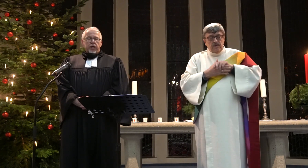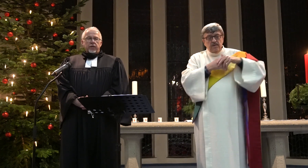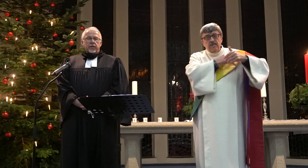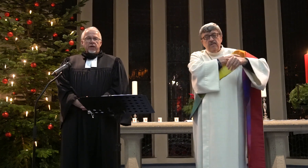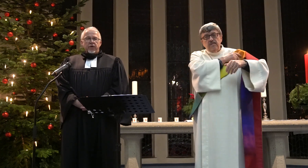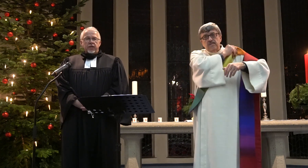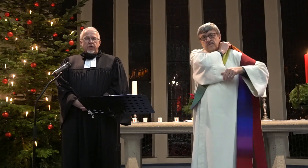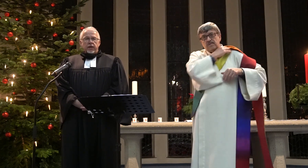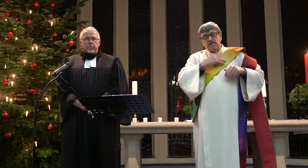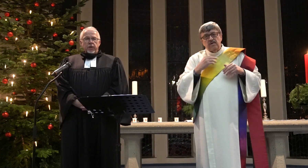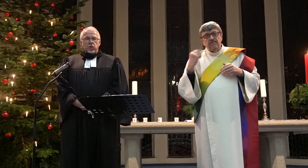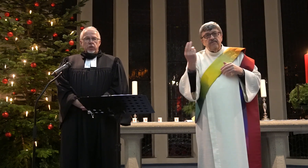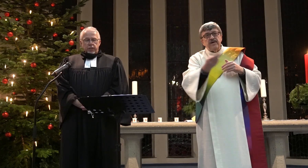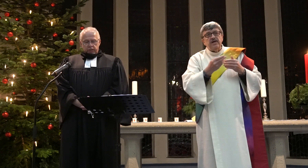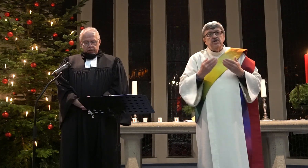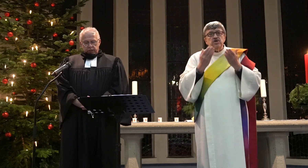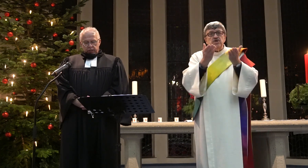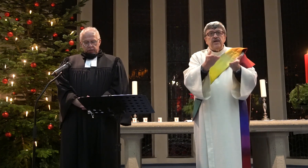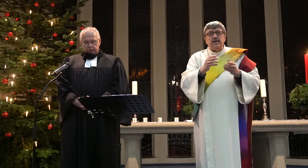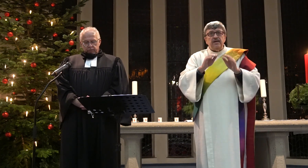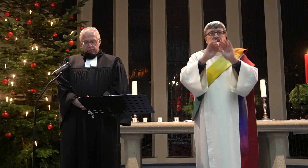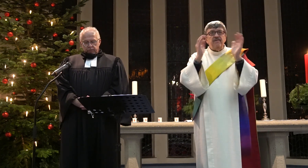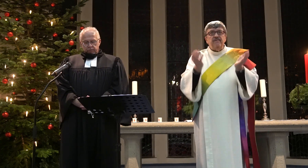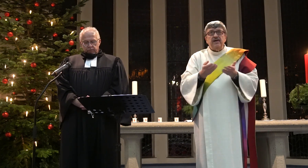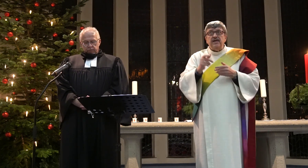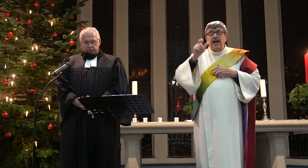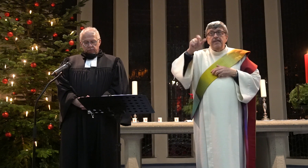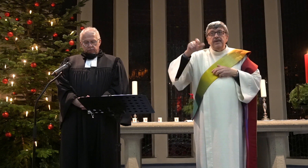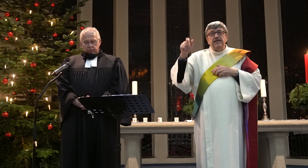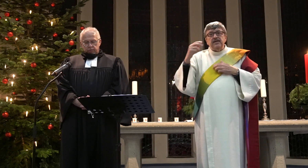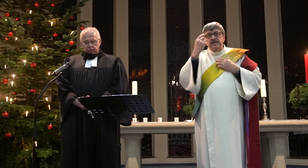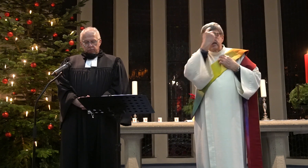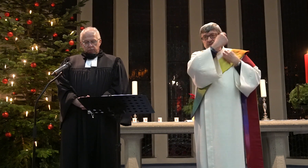Wir schenken der Welt ein menschliches Gesicht,